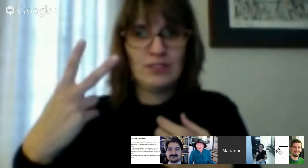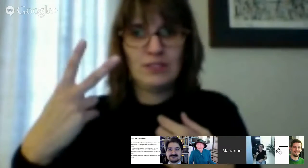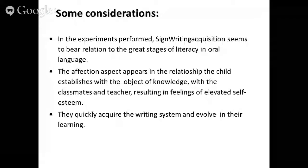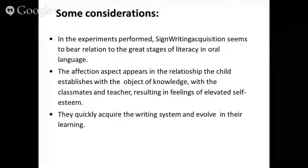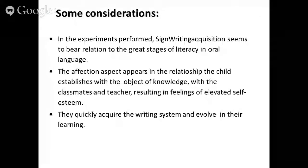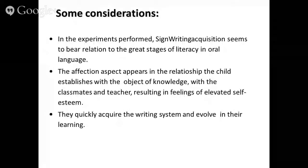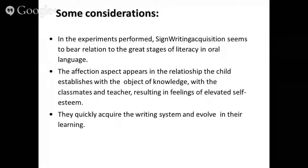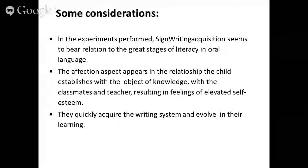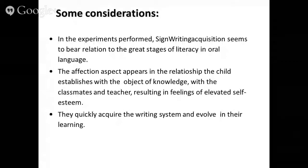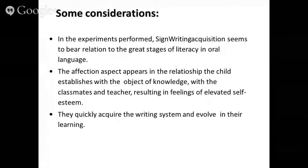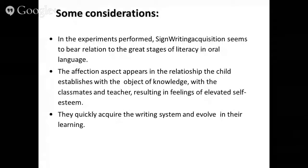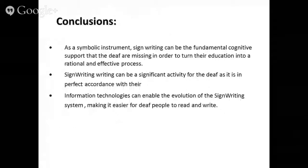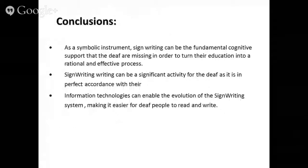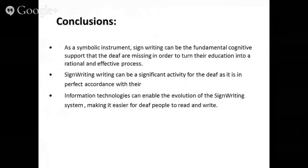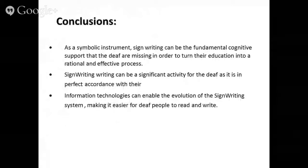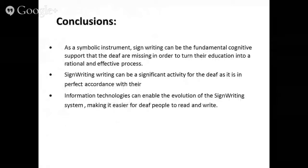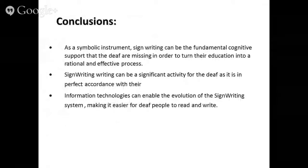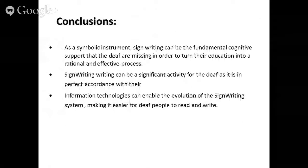A próxima linha.